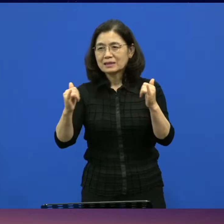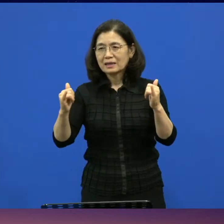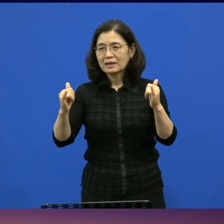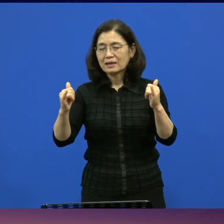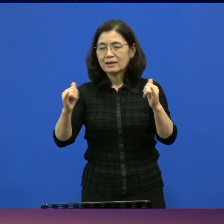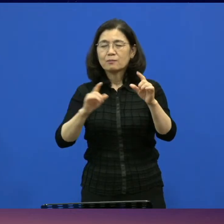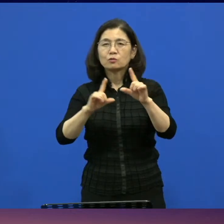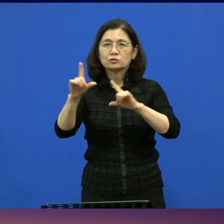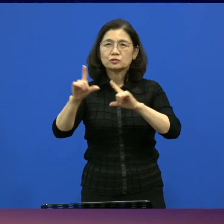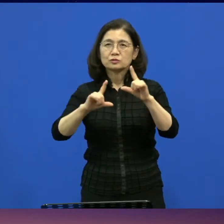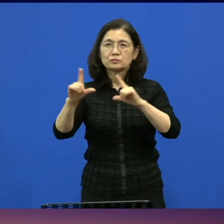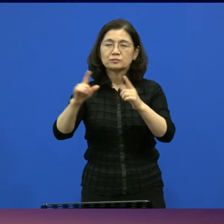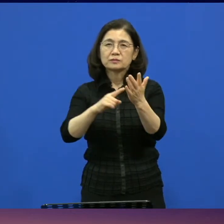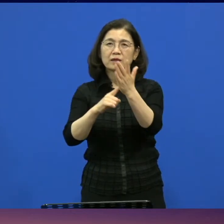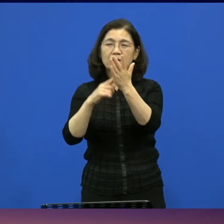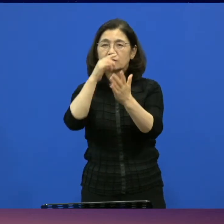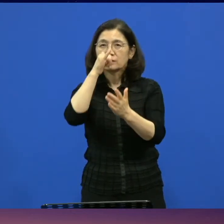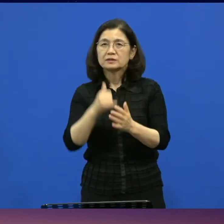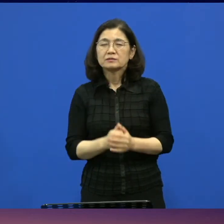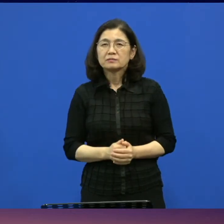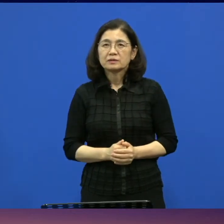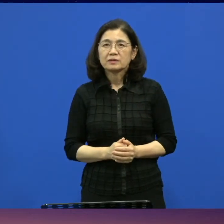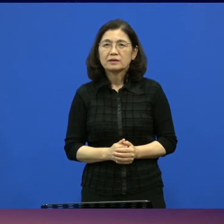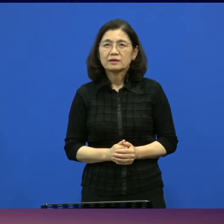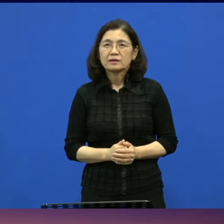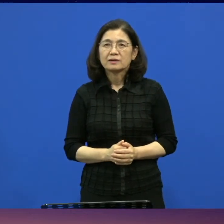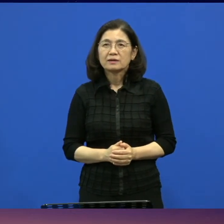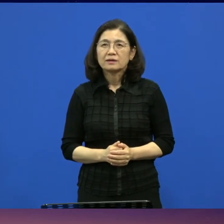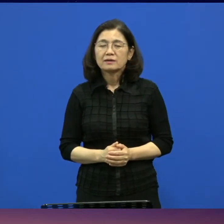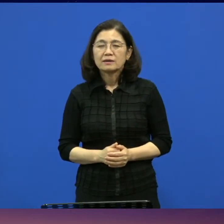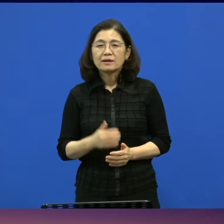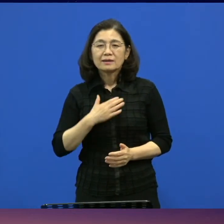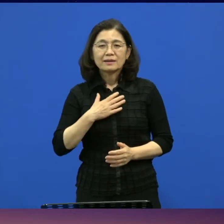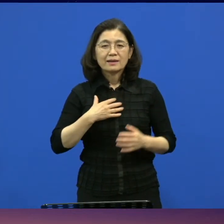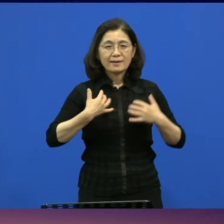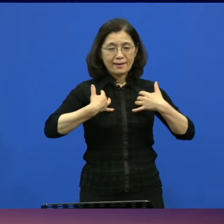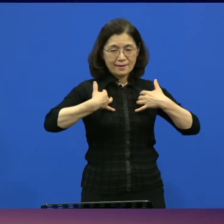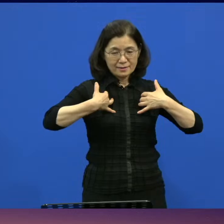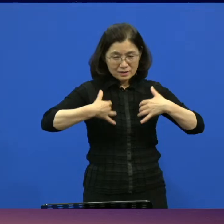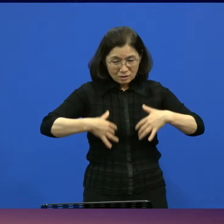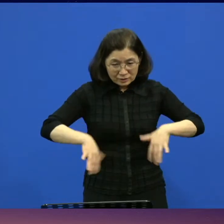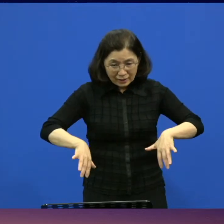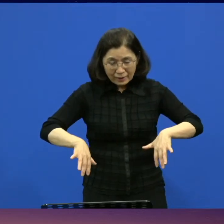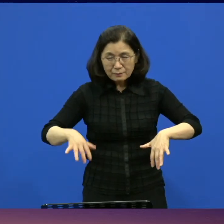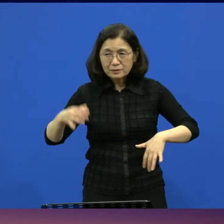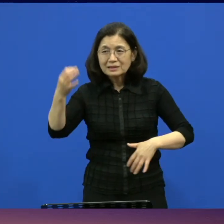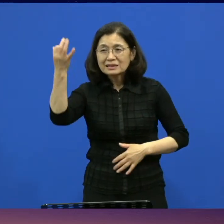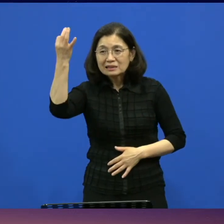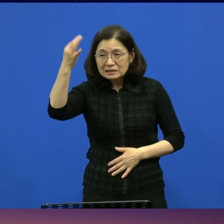그래서 여러분, 연약함을 인정하는 거 전혀 두려워하지 마세요.